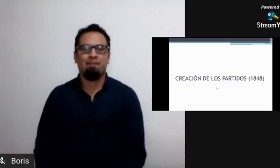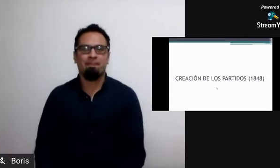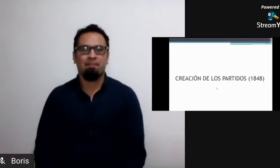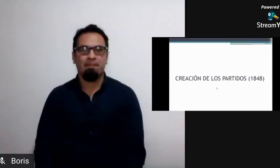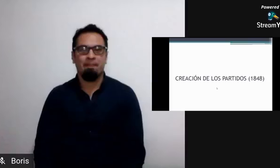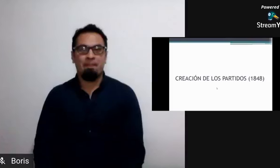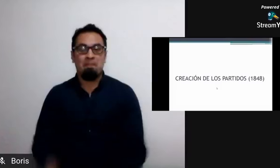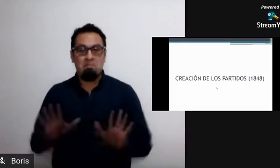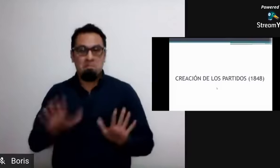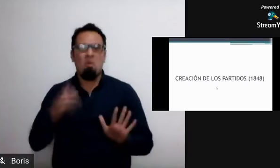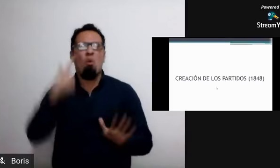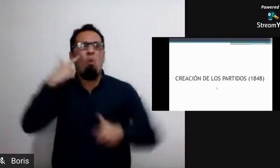diapositiva.